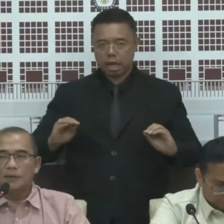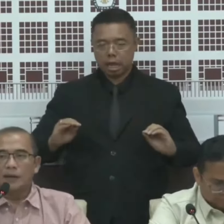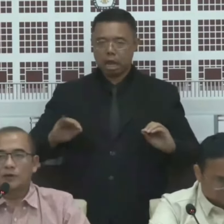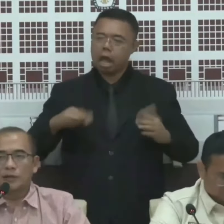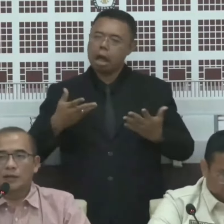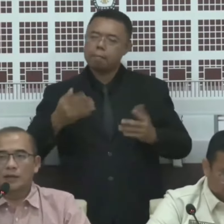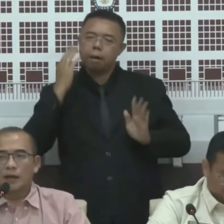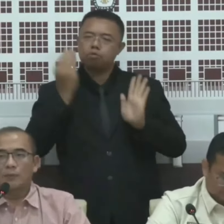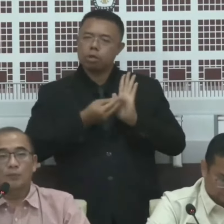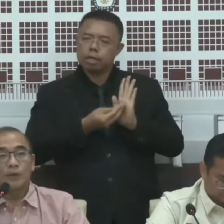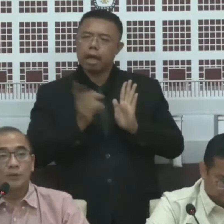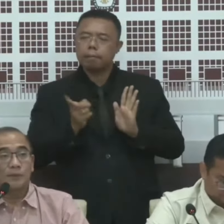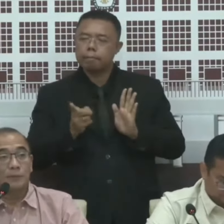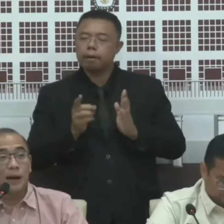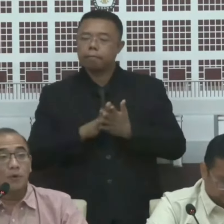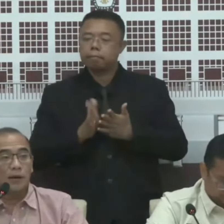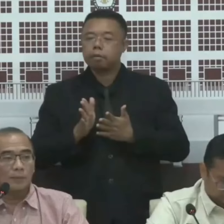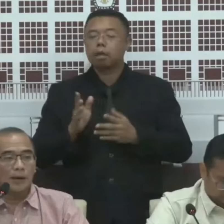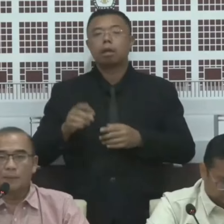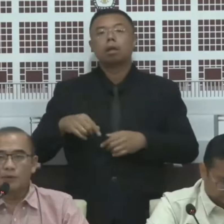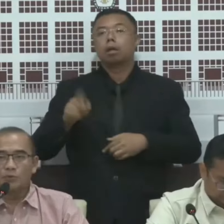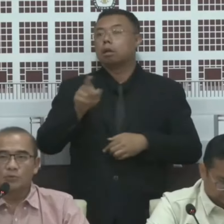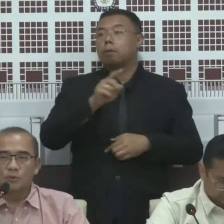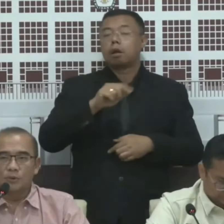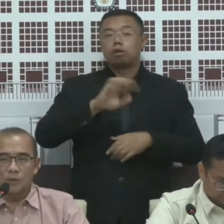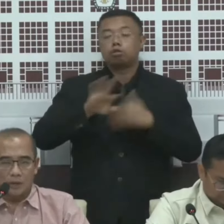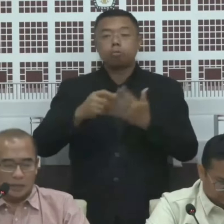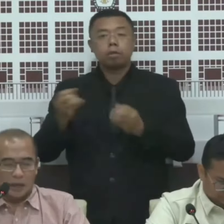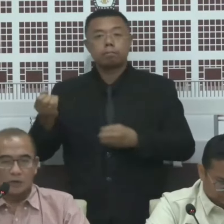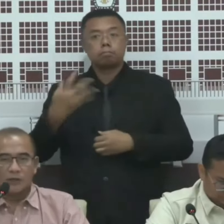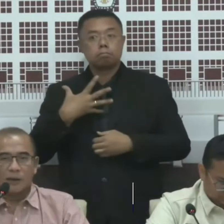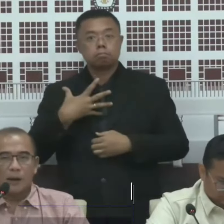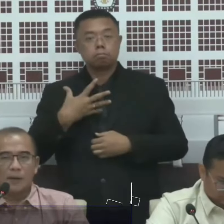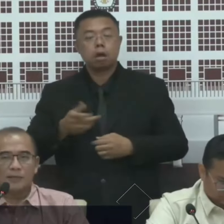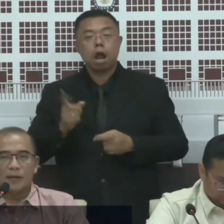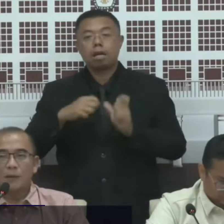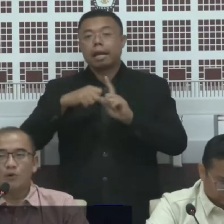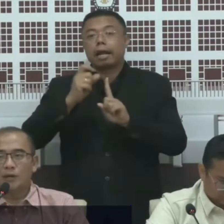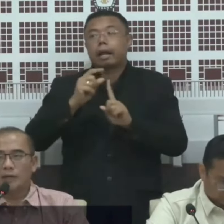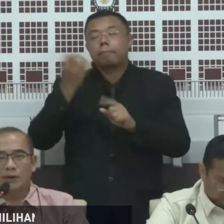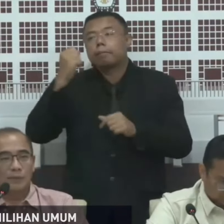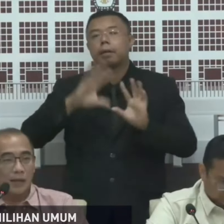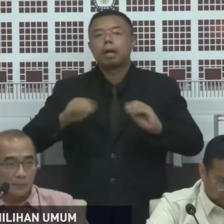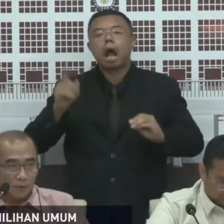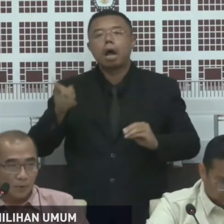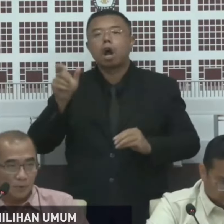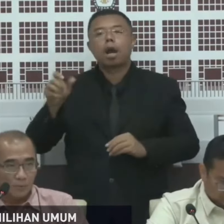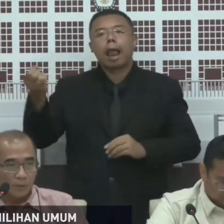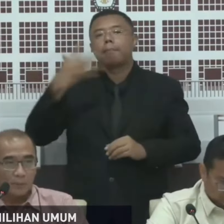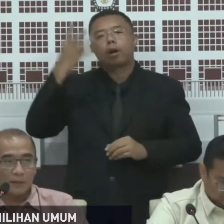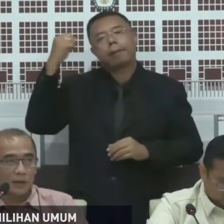Apa indikatornya? Karena publik kemudian bisa melaporkan kepada KPU. Kalau Sirekap nggak bekerja kan nggak mungkin ada orang bisa